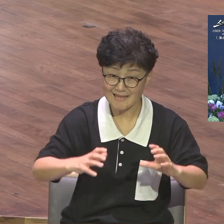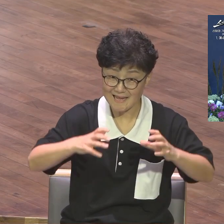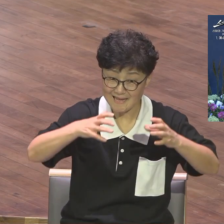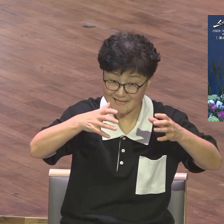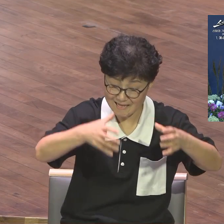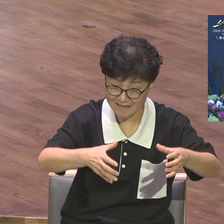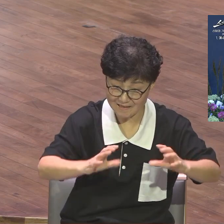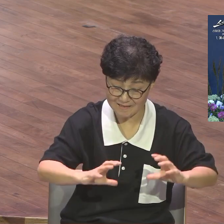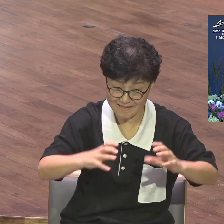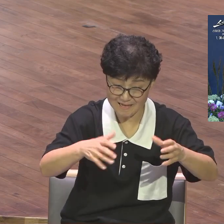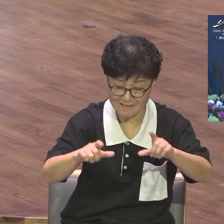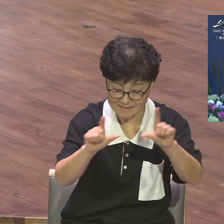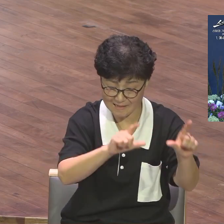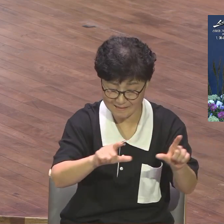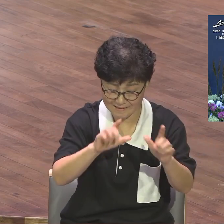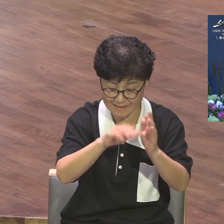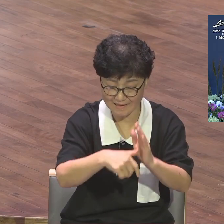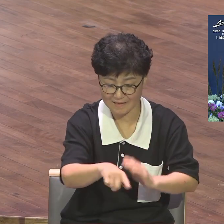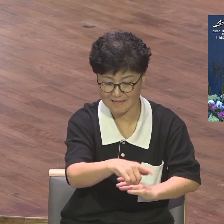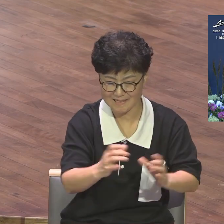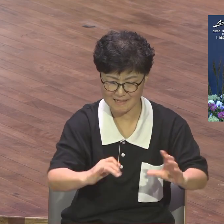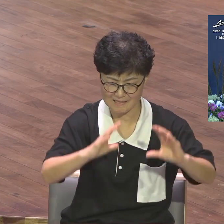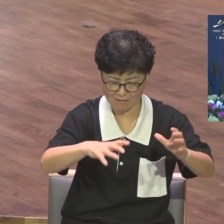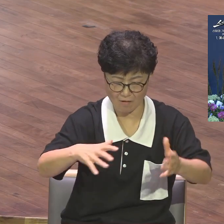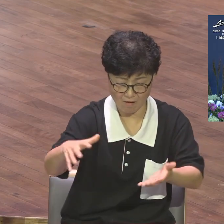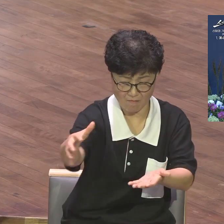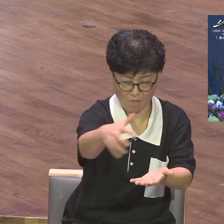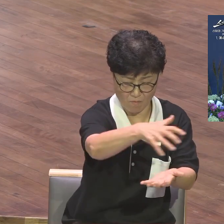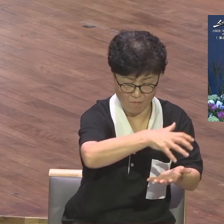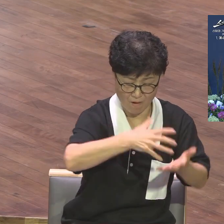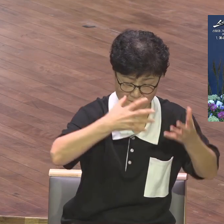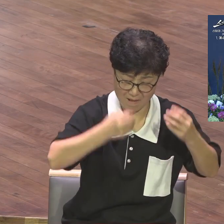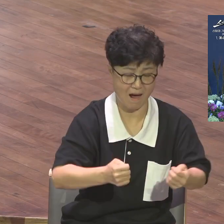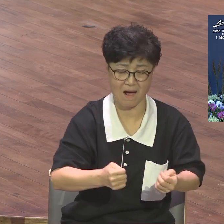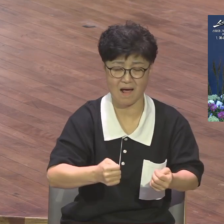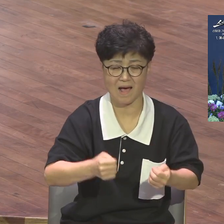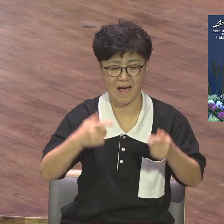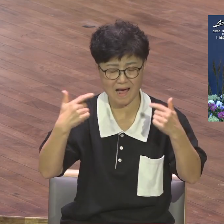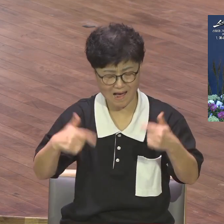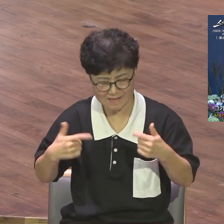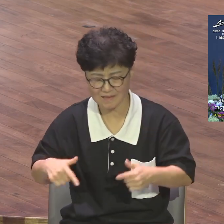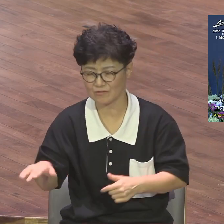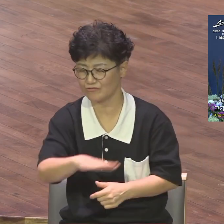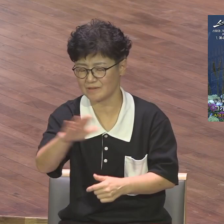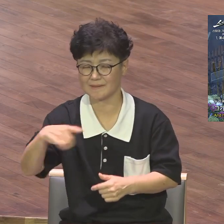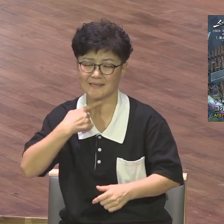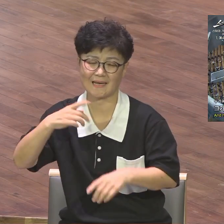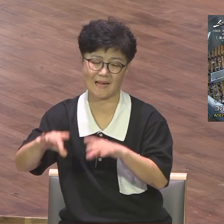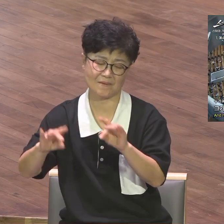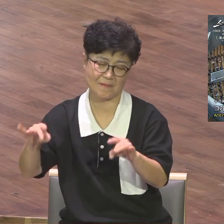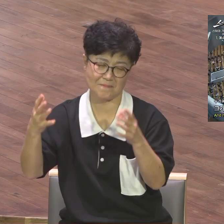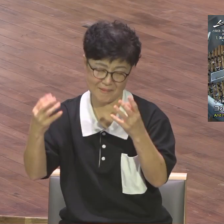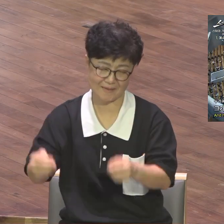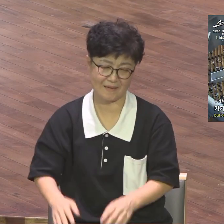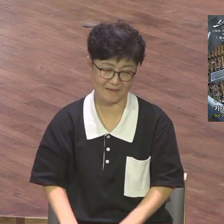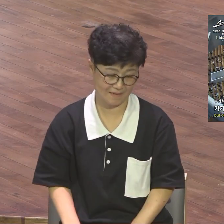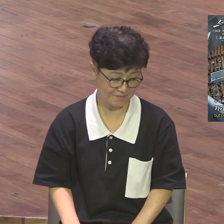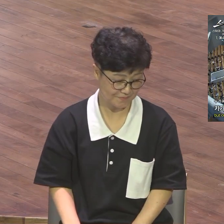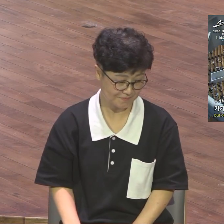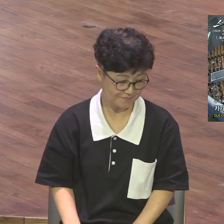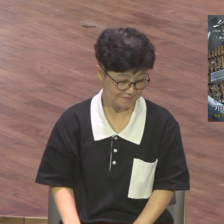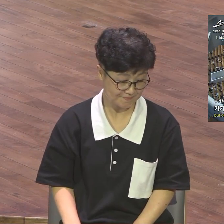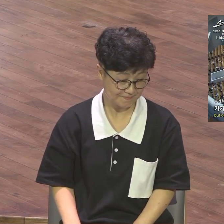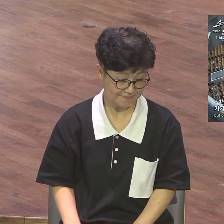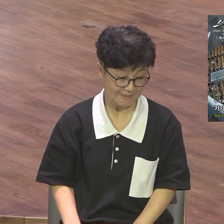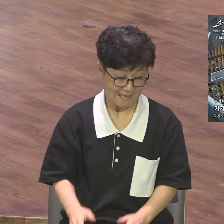더 커질 수밖에 없는 겁니다. 오늘 본문 3절에 보면 그가 예수께서 어떠한 사람인가 하여 보고자 하되